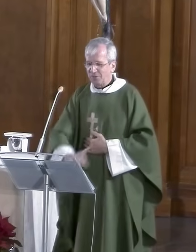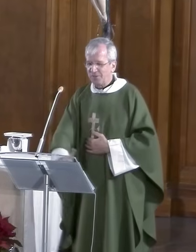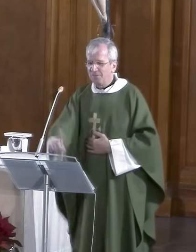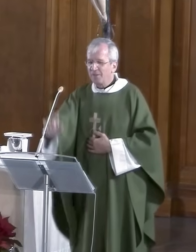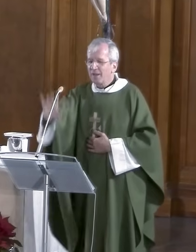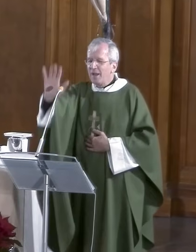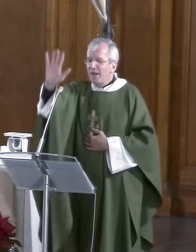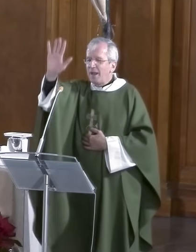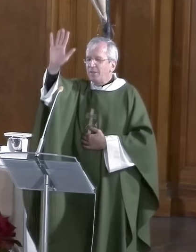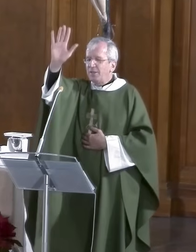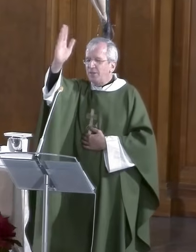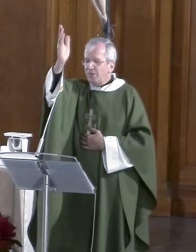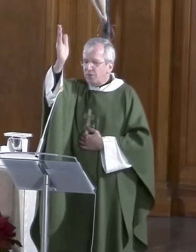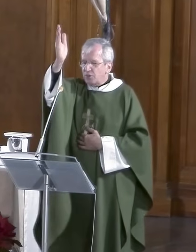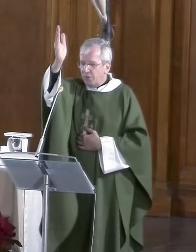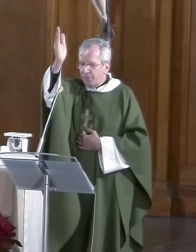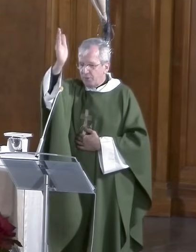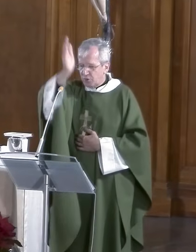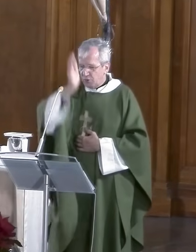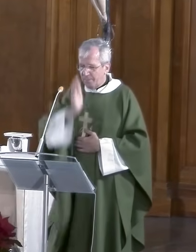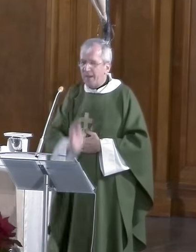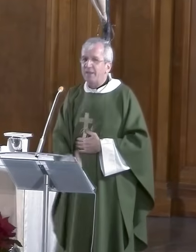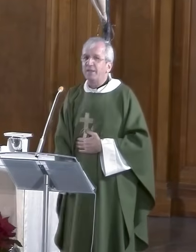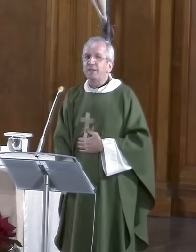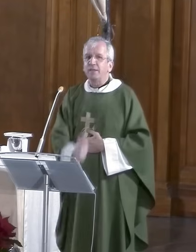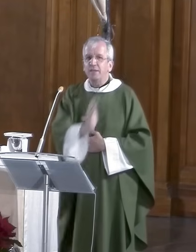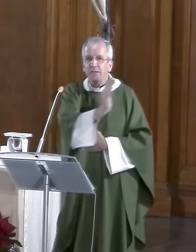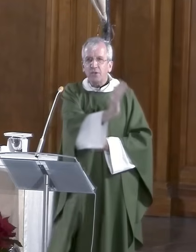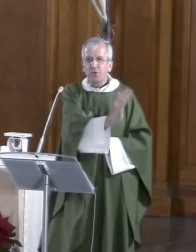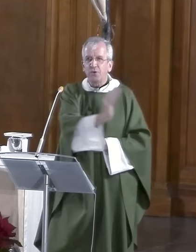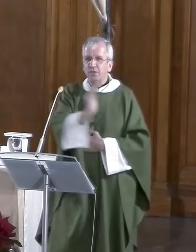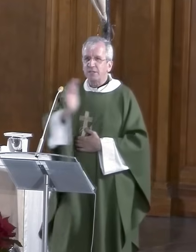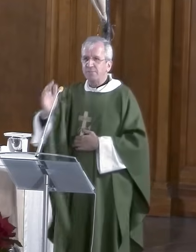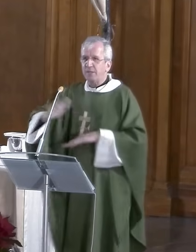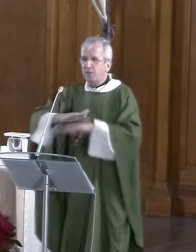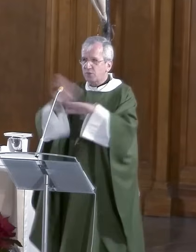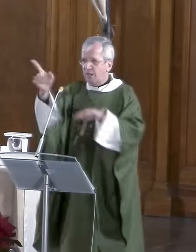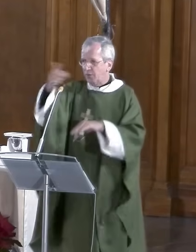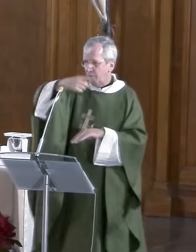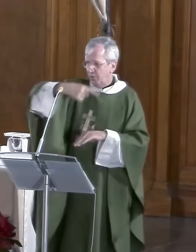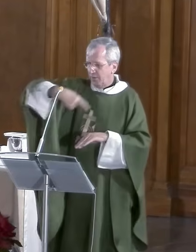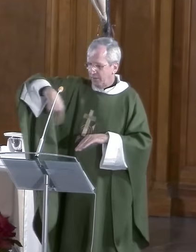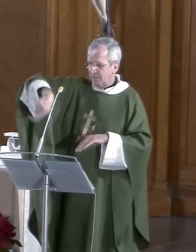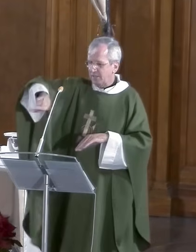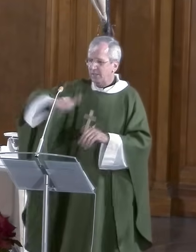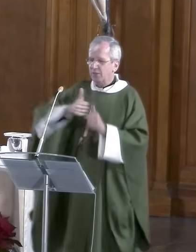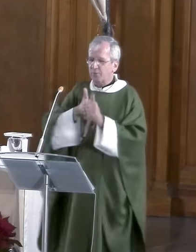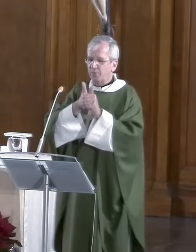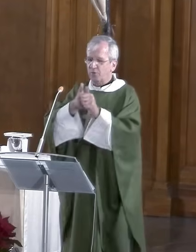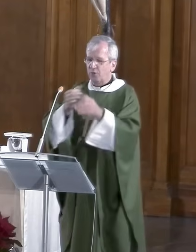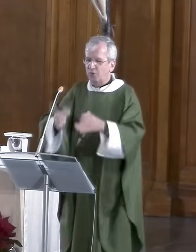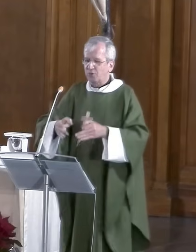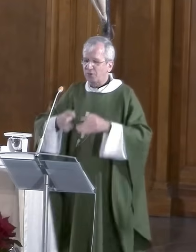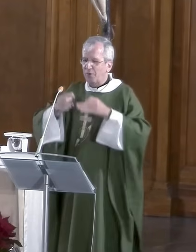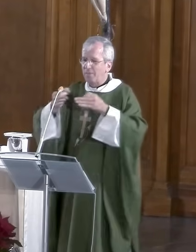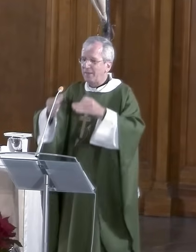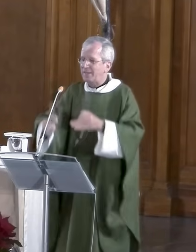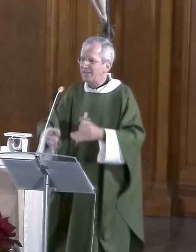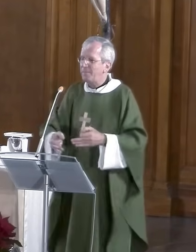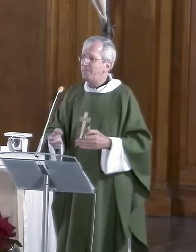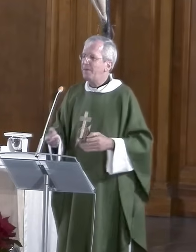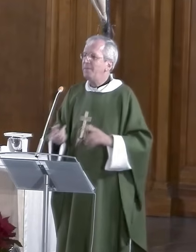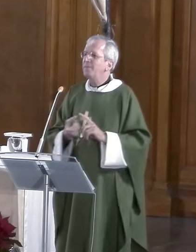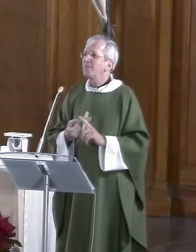vosotros. La bendición de Dios Todopoderoso, Padre, Hijo y Espíritu Santo, descienda sobre vosotros y os